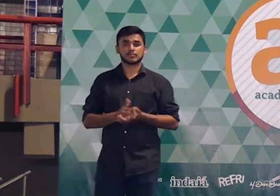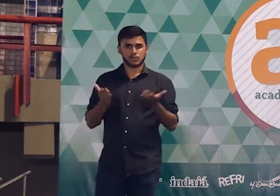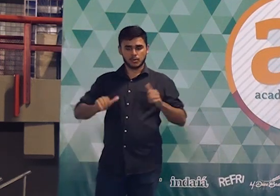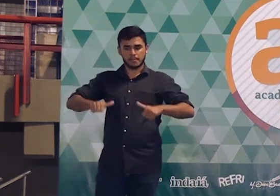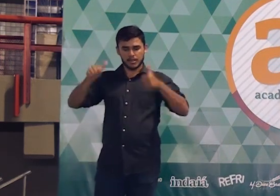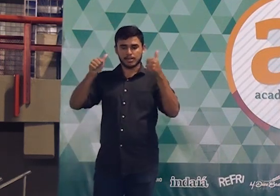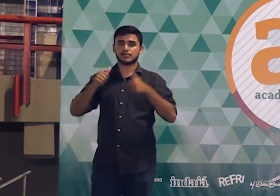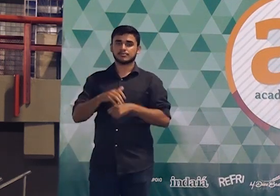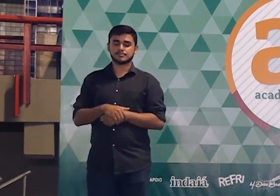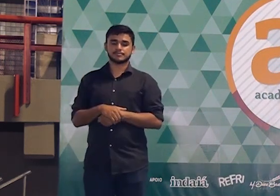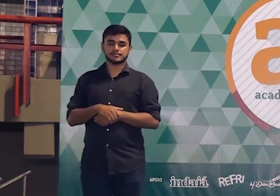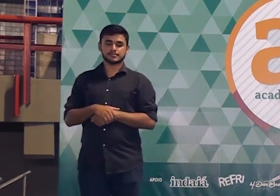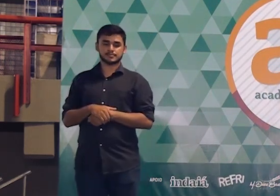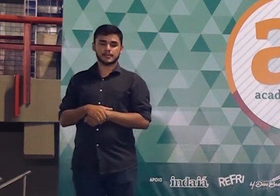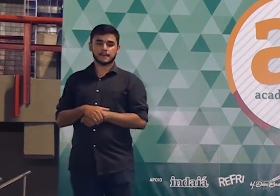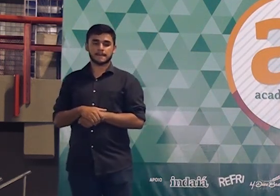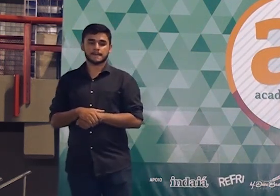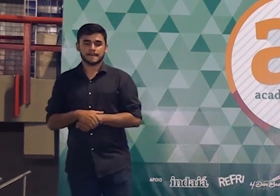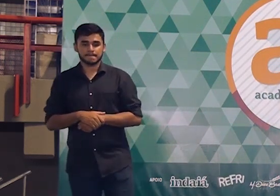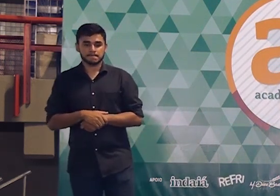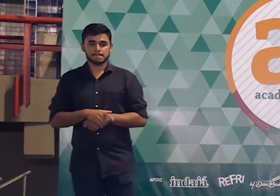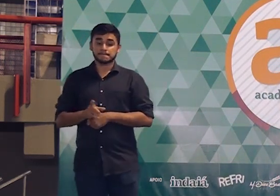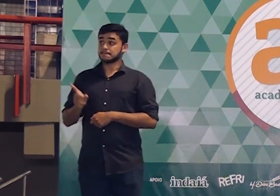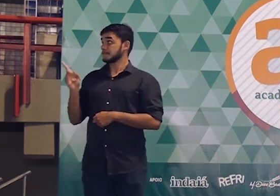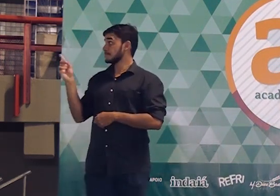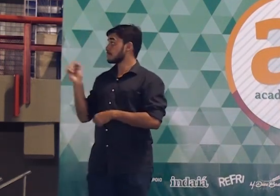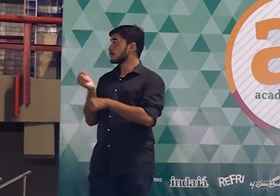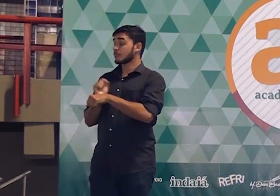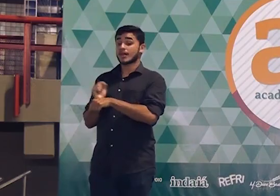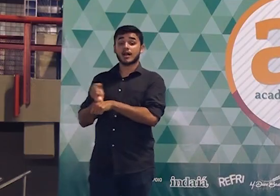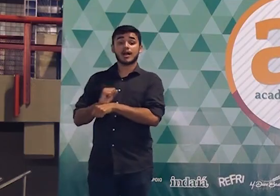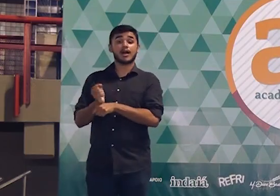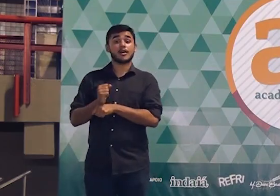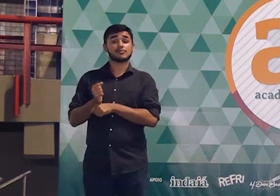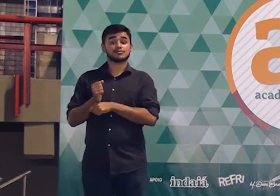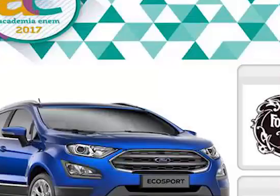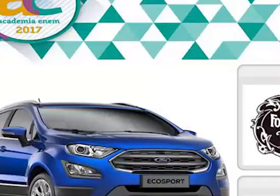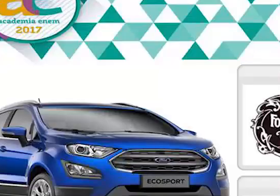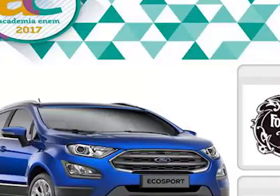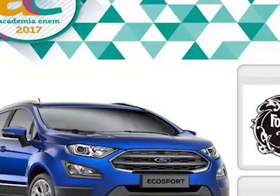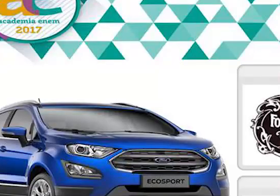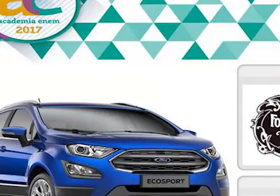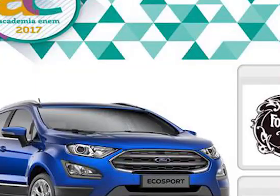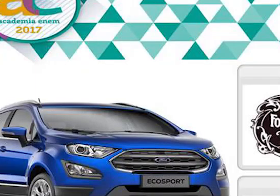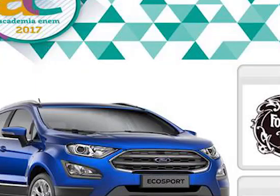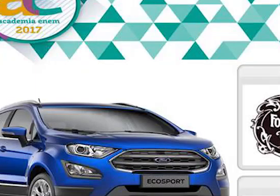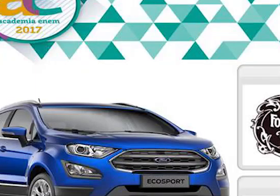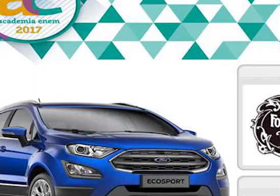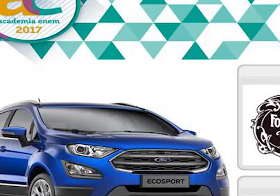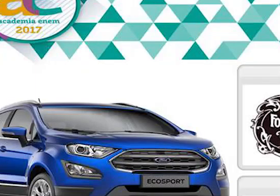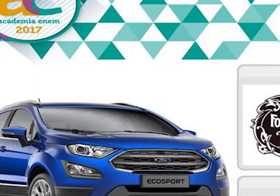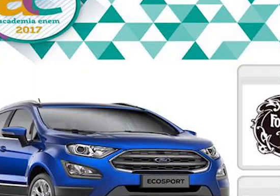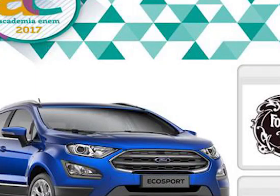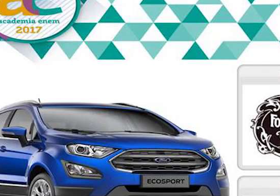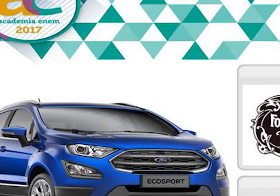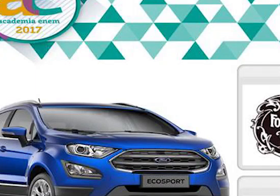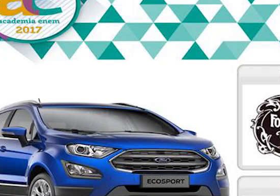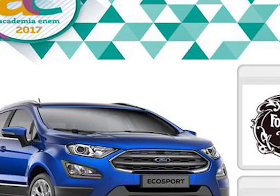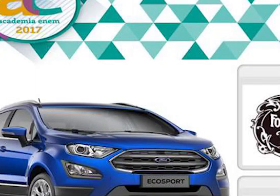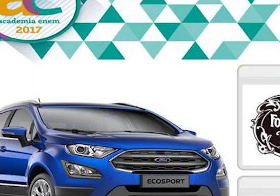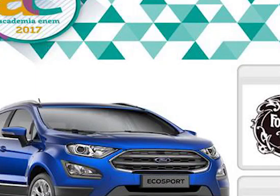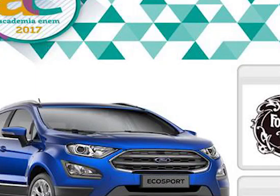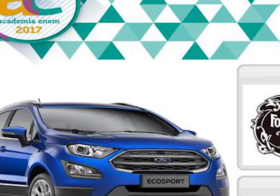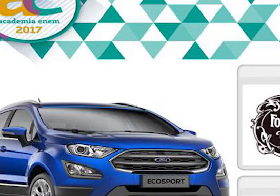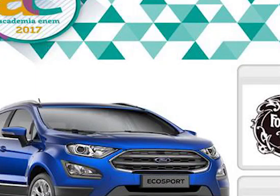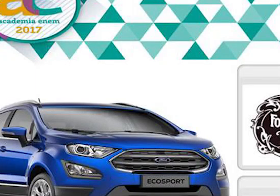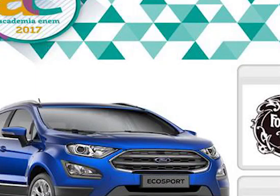melhorou consideravelmente. Trigueiro, melhorou porque o Fordismo mudou ao longo do tempo, ok? Não